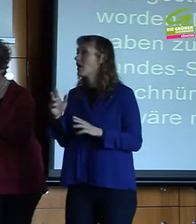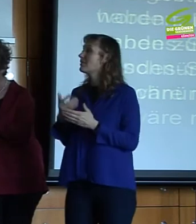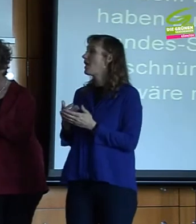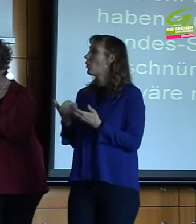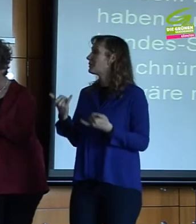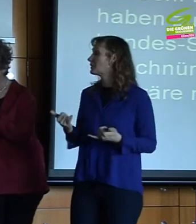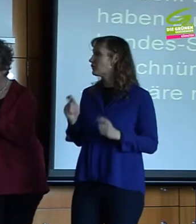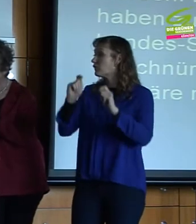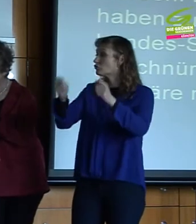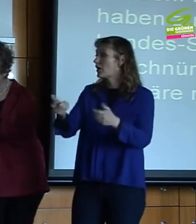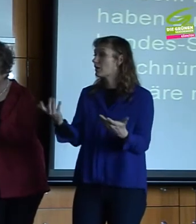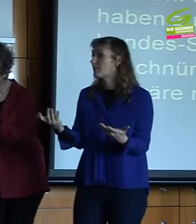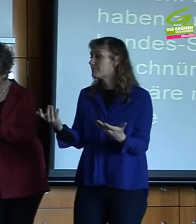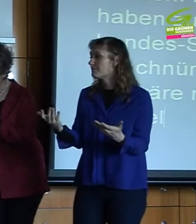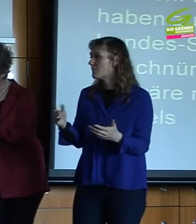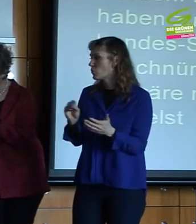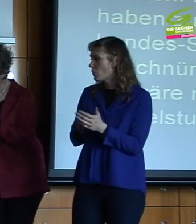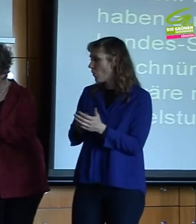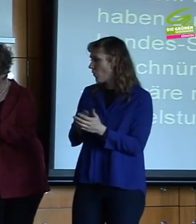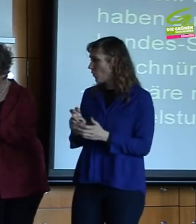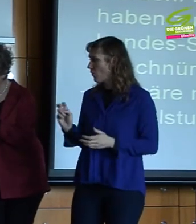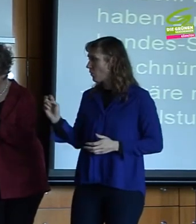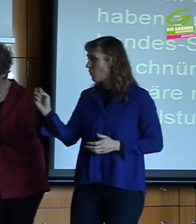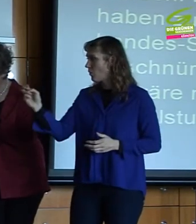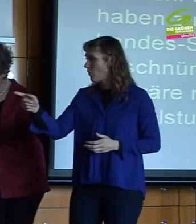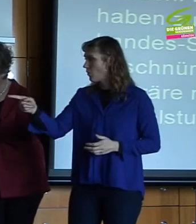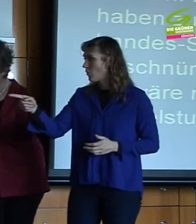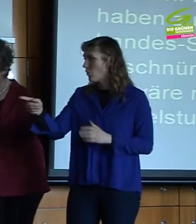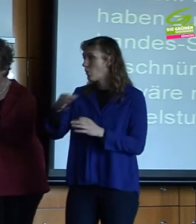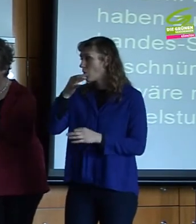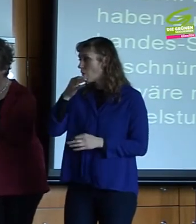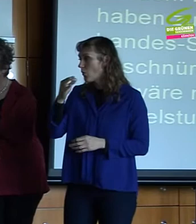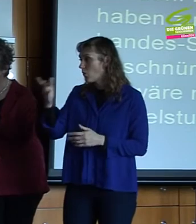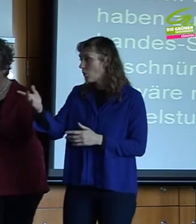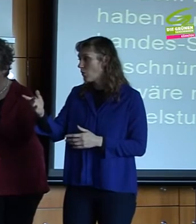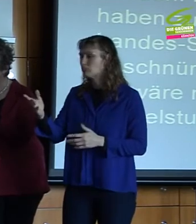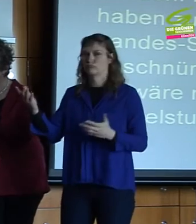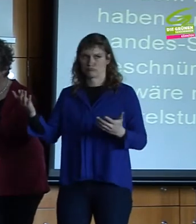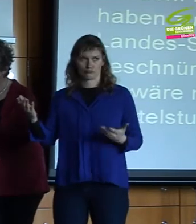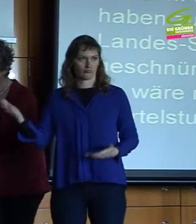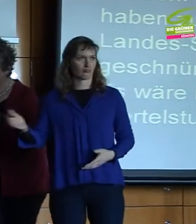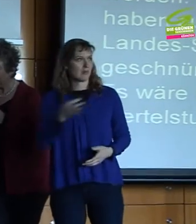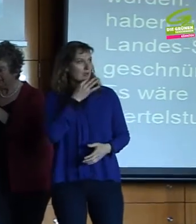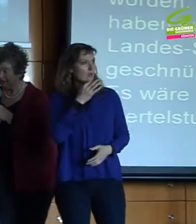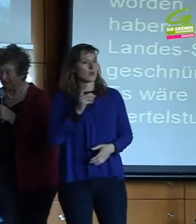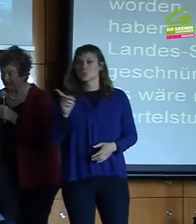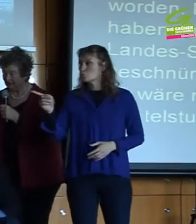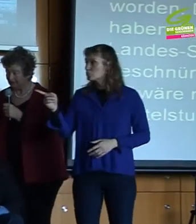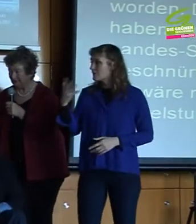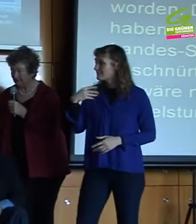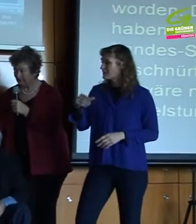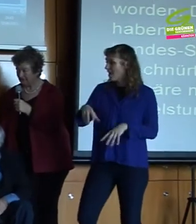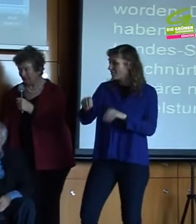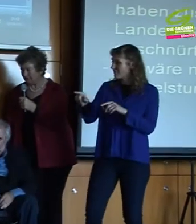einfach vor, da ist da jemand im Startloch sozusagen? Okay, Rolf, magst du einfach jetzt wieder